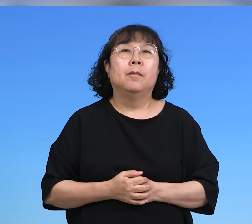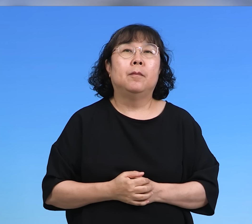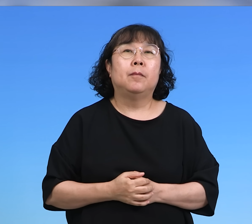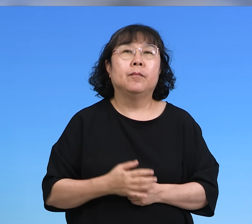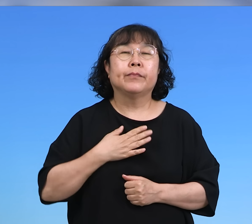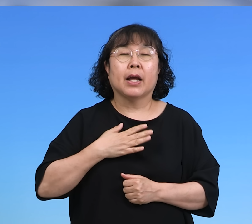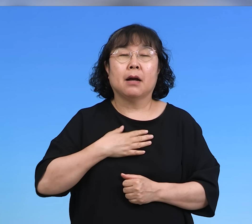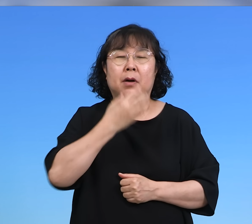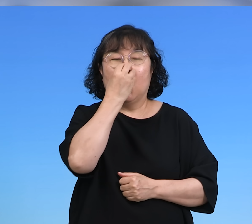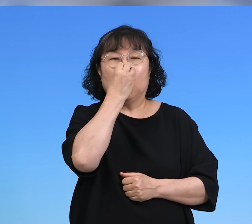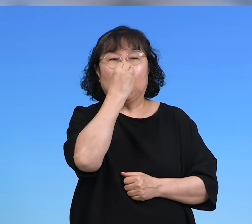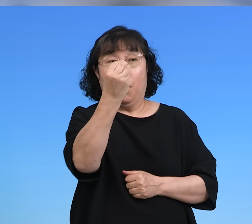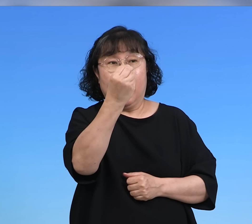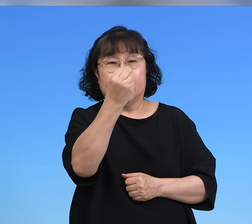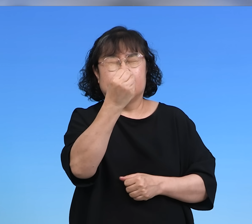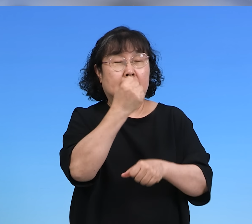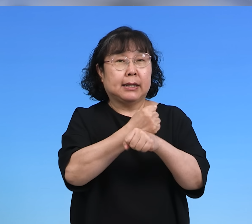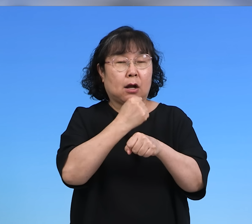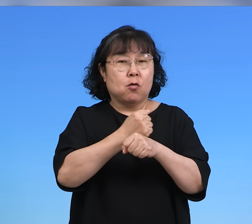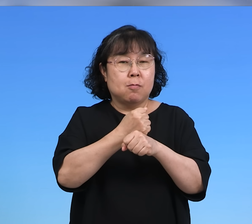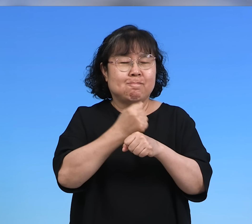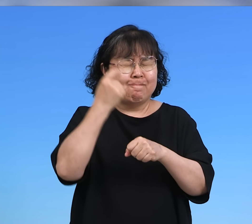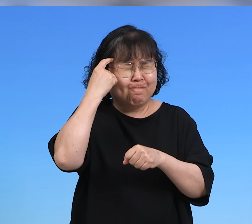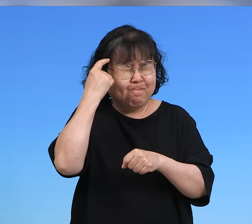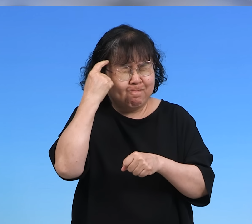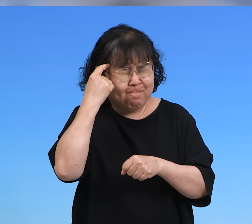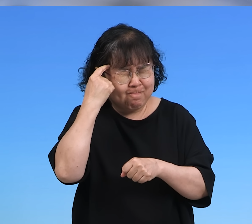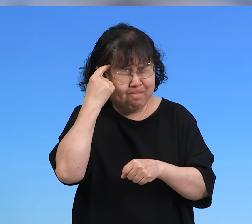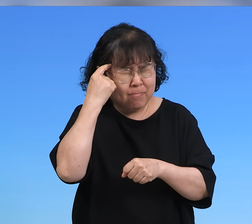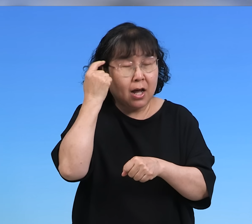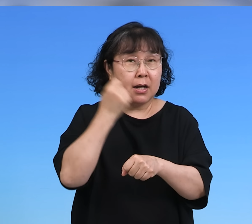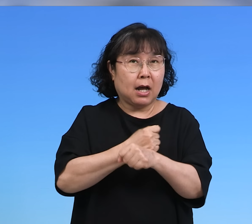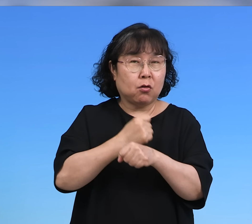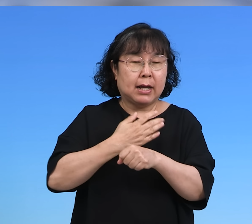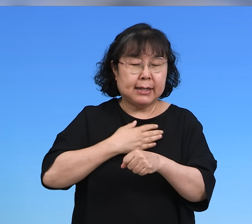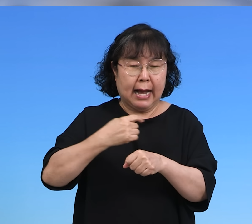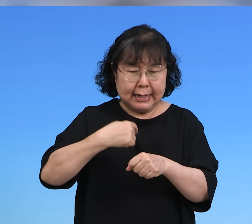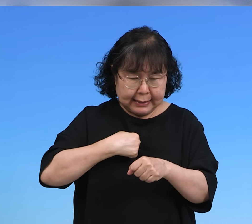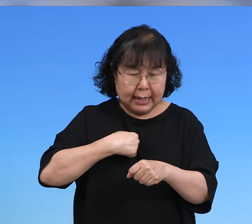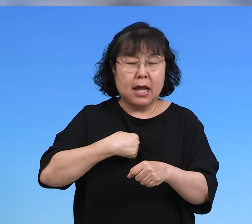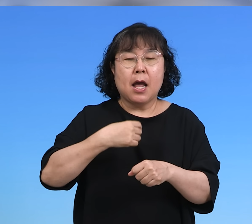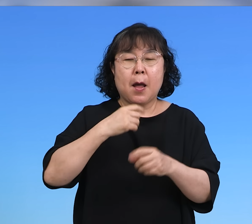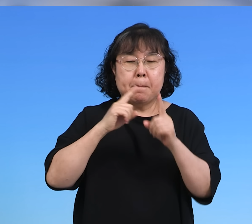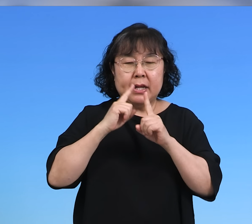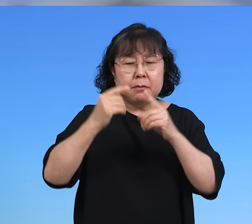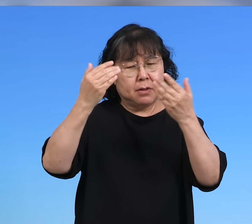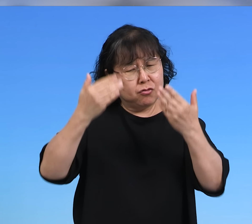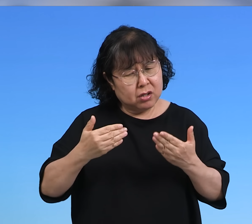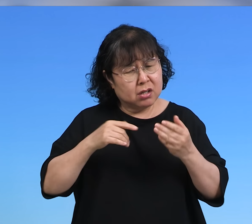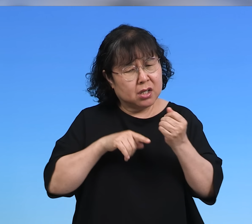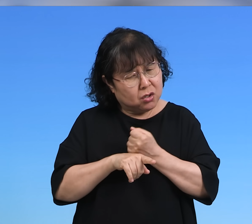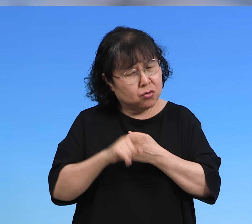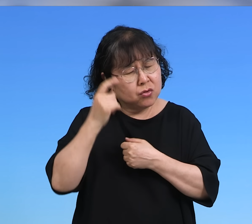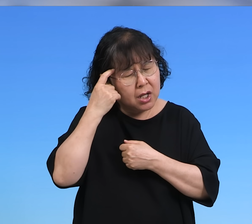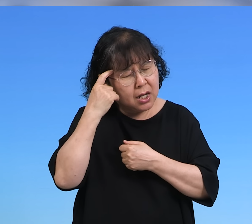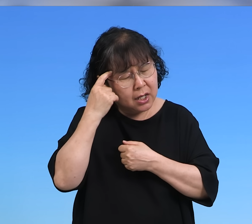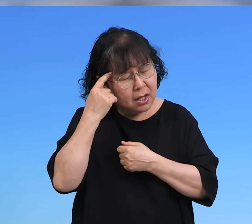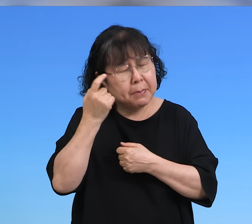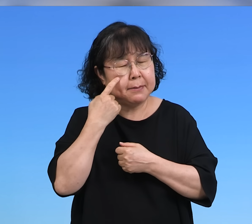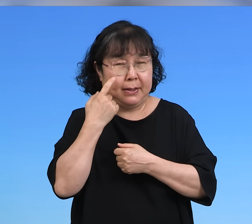가정해서. 마치 교만해야만 되는 것처럼. 왜 그렇게 계속 그런 말씀을 많이 주셨나. 제가